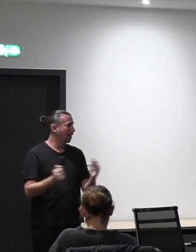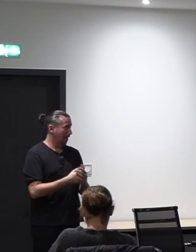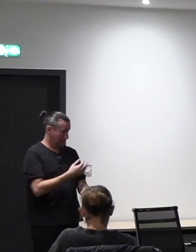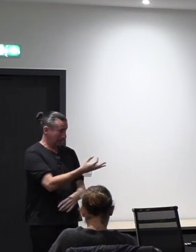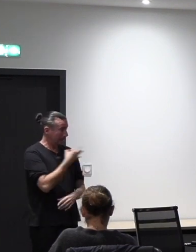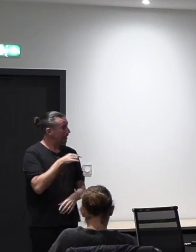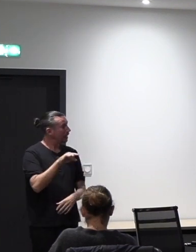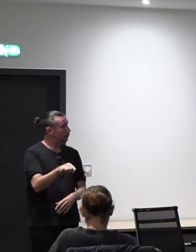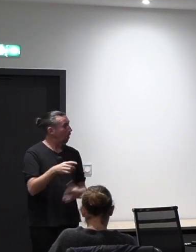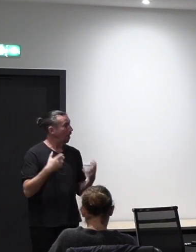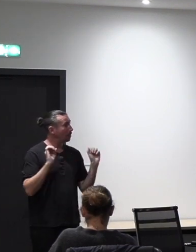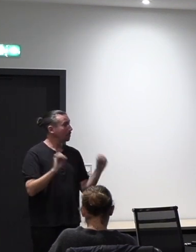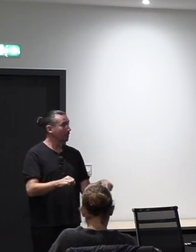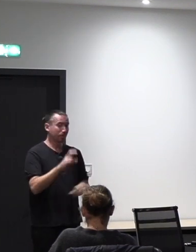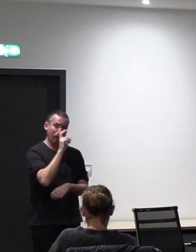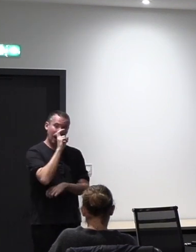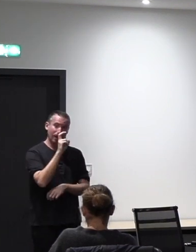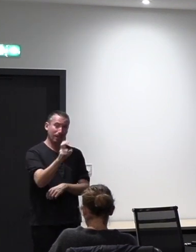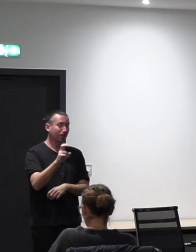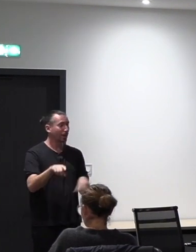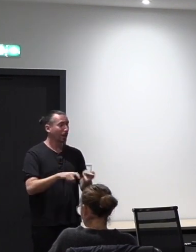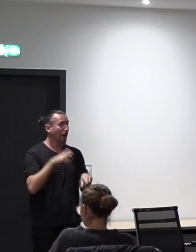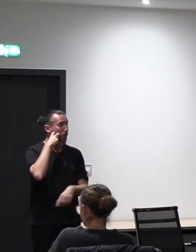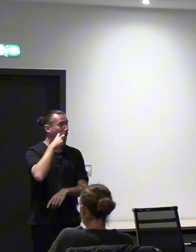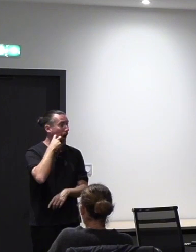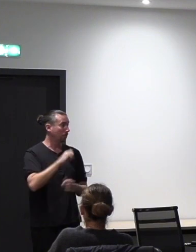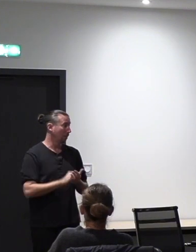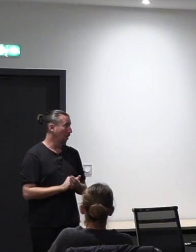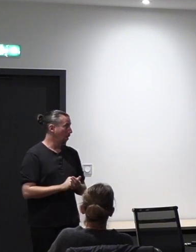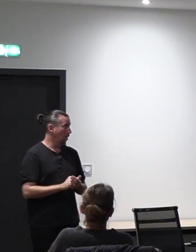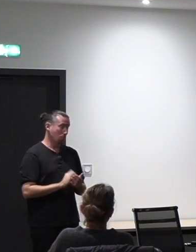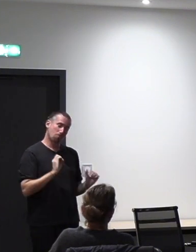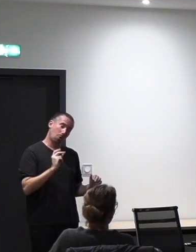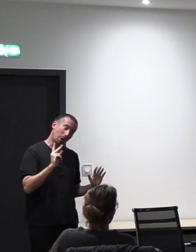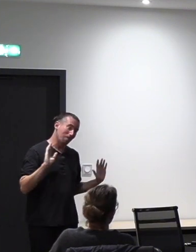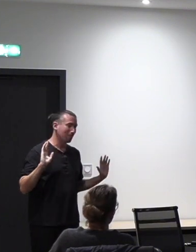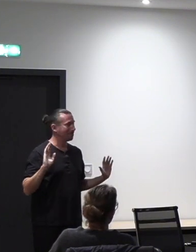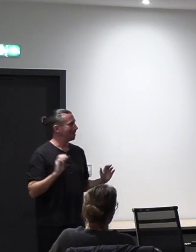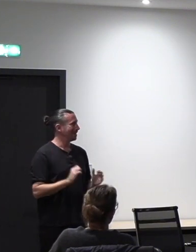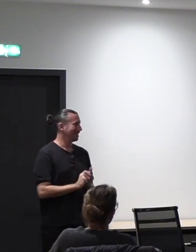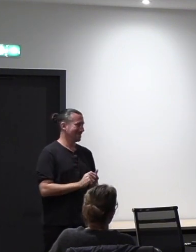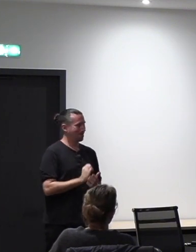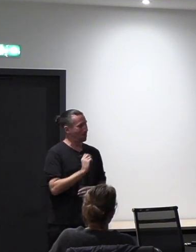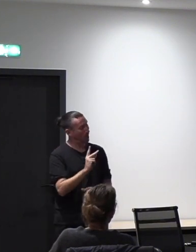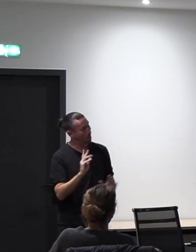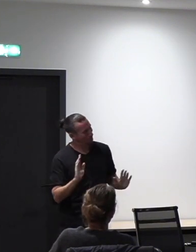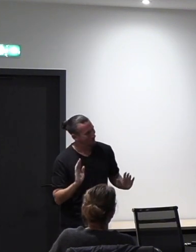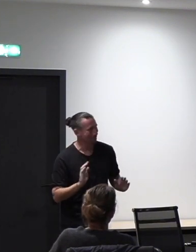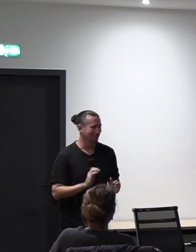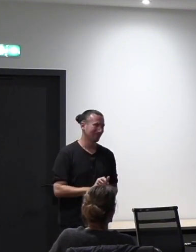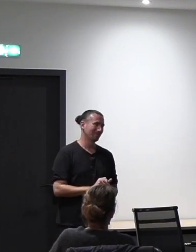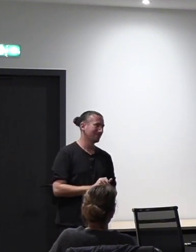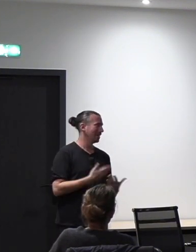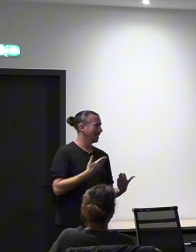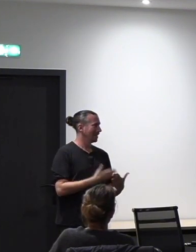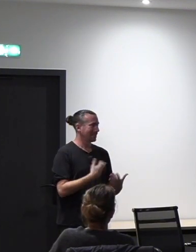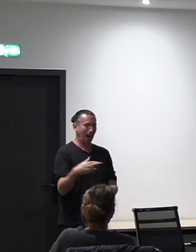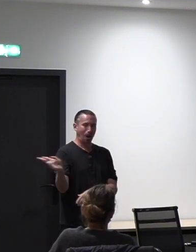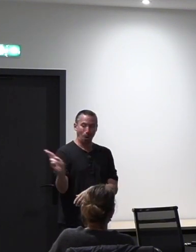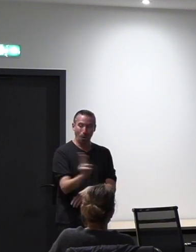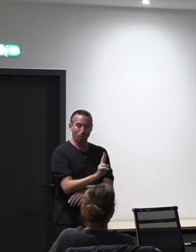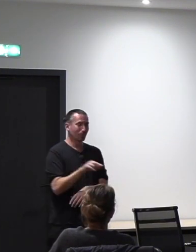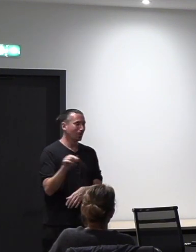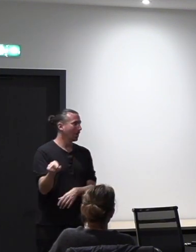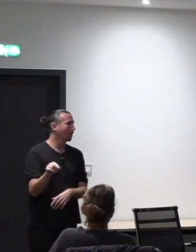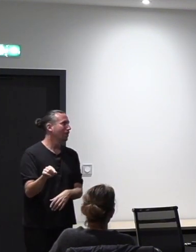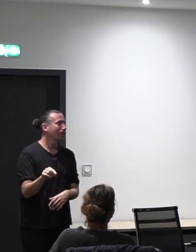volontaire pour aller les chercher, les amener à la gare. Rien à dire, c'est de bonne guerre. Vous voyez là, quand il est revenu de Lourdes, il a été scotché. Il n'est